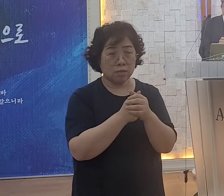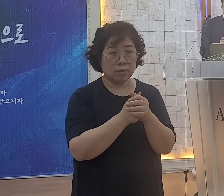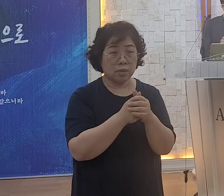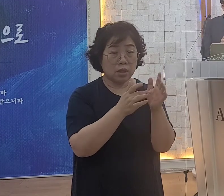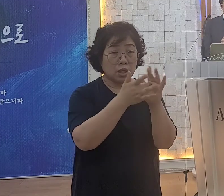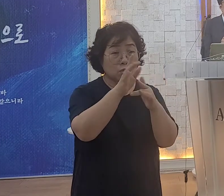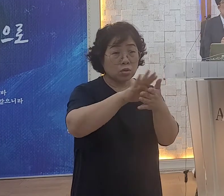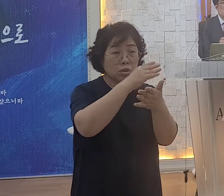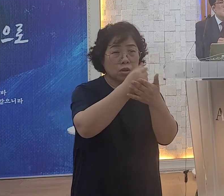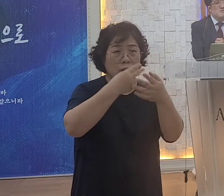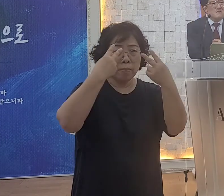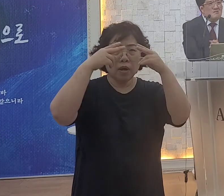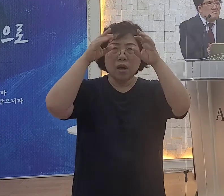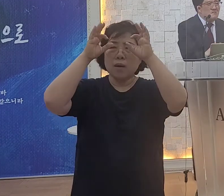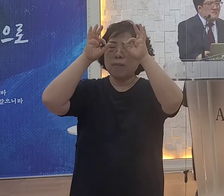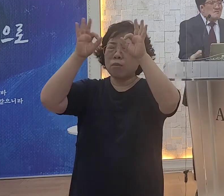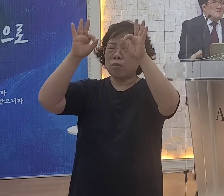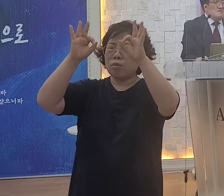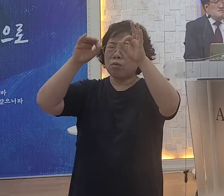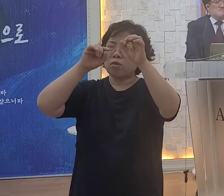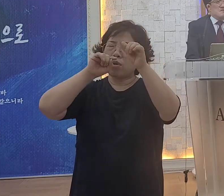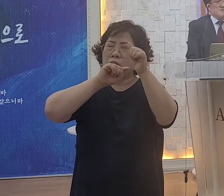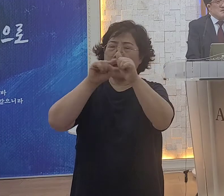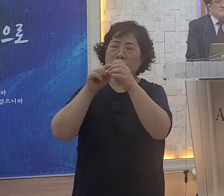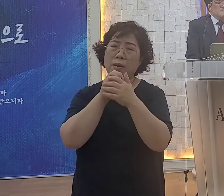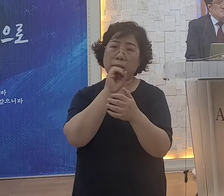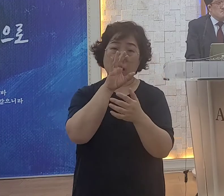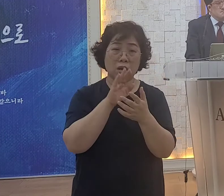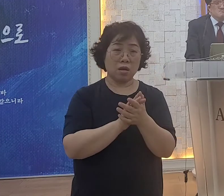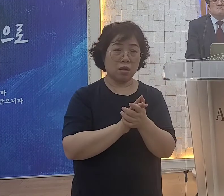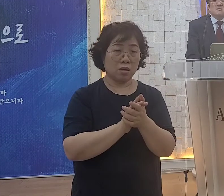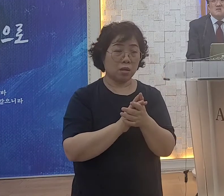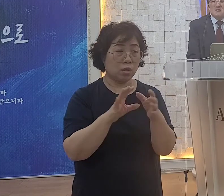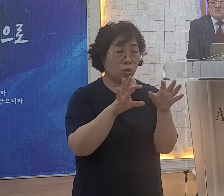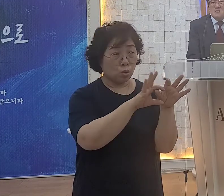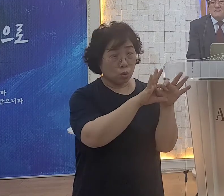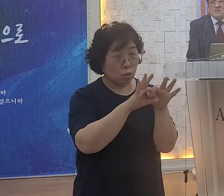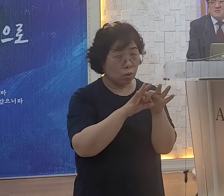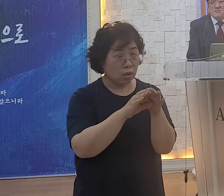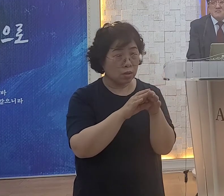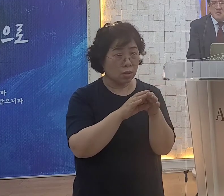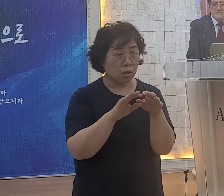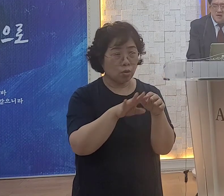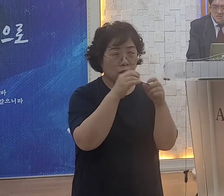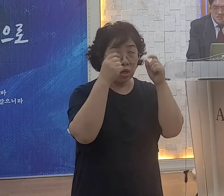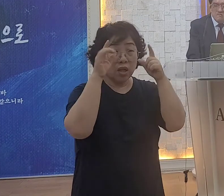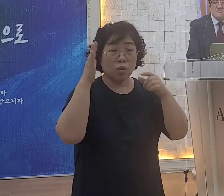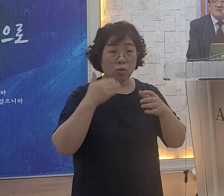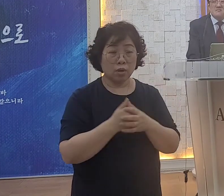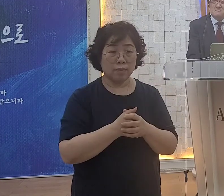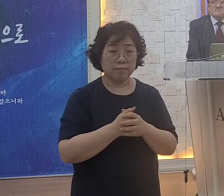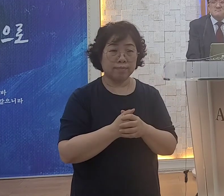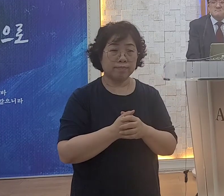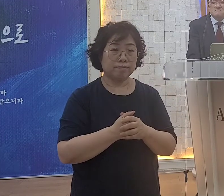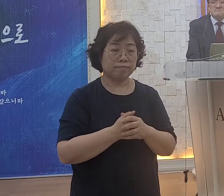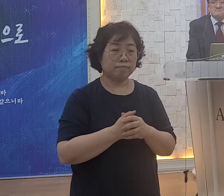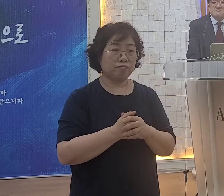예수 그리스도를 바라보자 그러면서 우리에게 참 좋은 문구들이 이 히브리서에 보면 참 많이